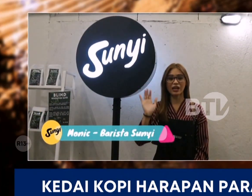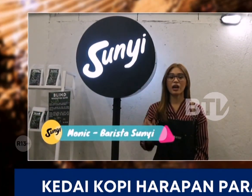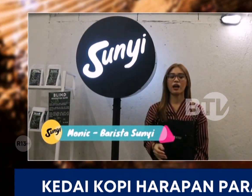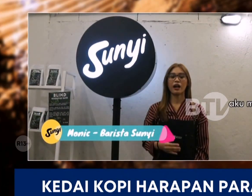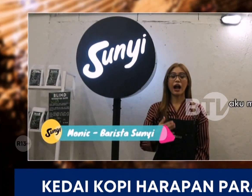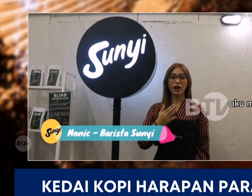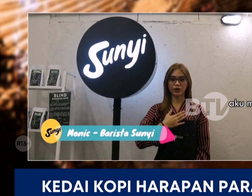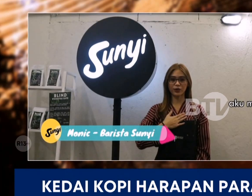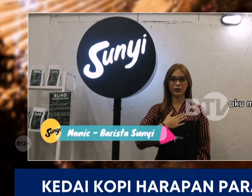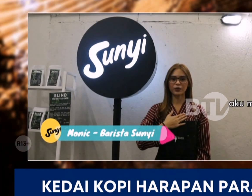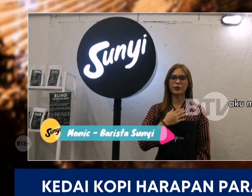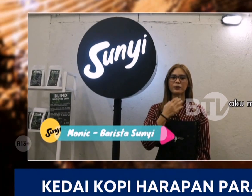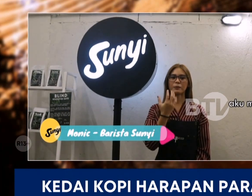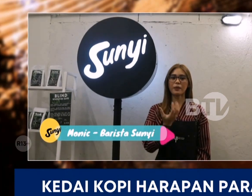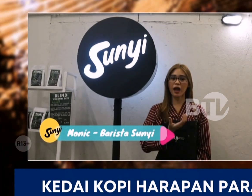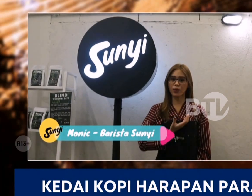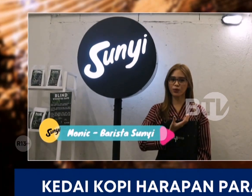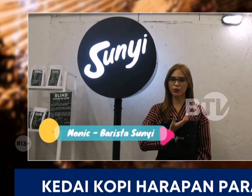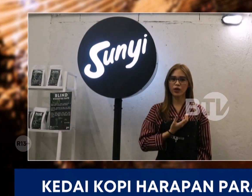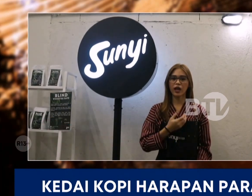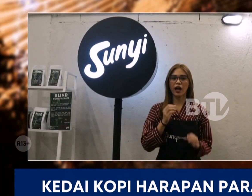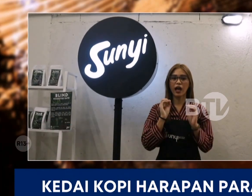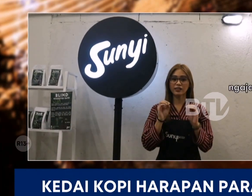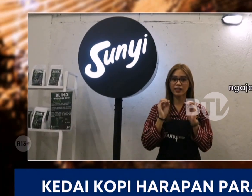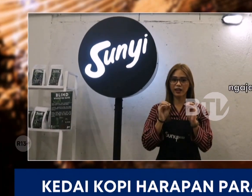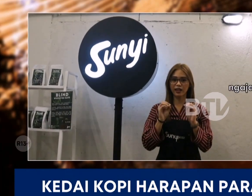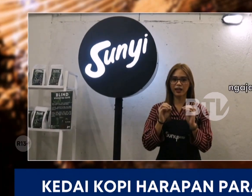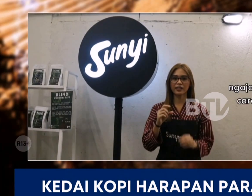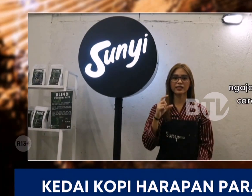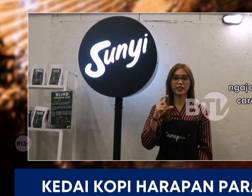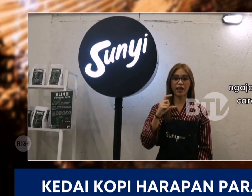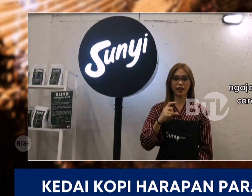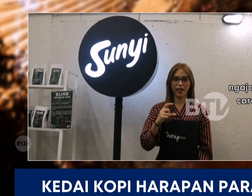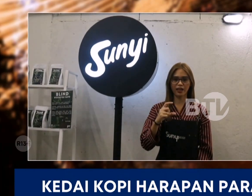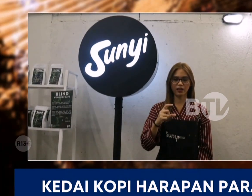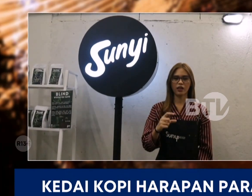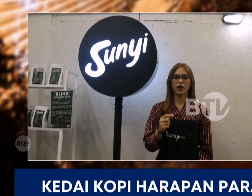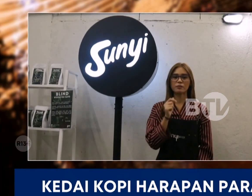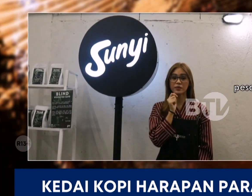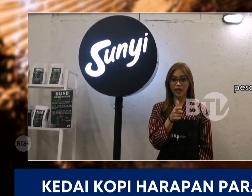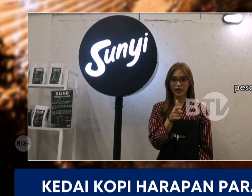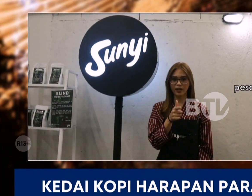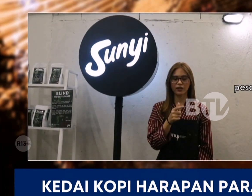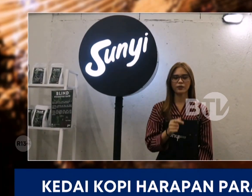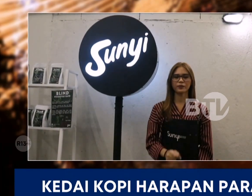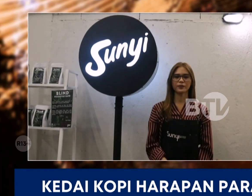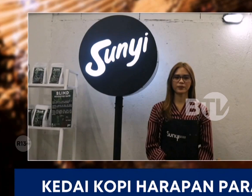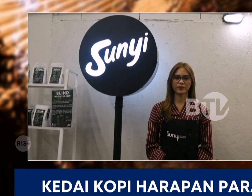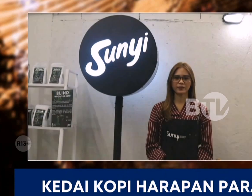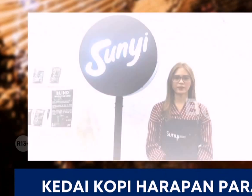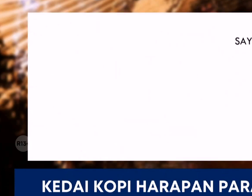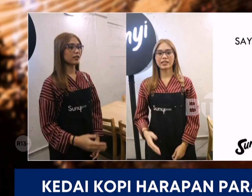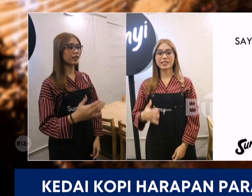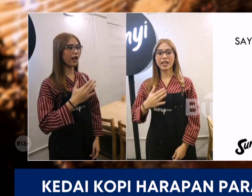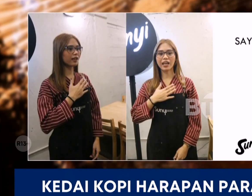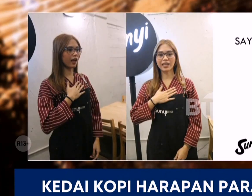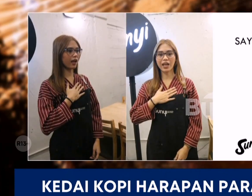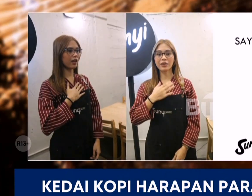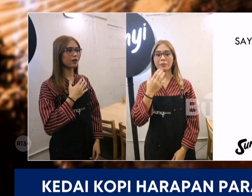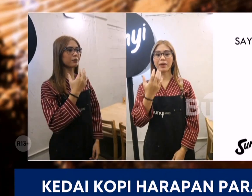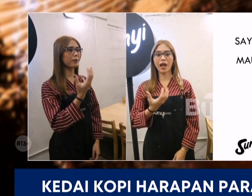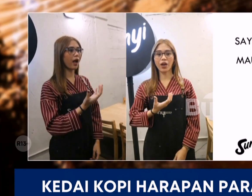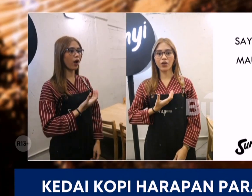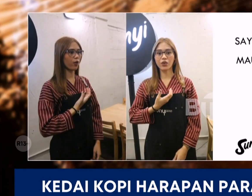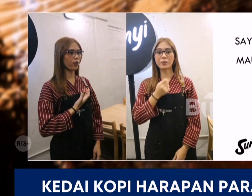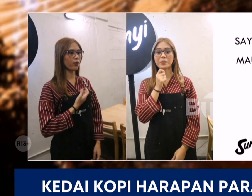terus terpisah kita. Itu gak mungkin juga ya. Misalnya. Iya, artinya bahwa ada gap pengetahuan ya. Nah, Mas Gulto, Mas Mario sendiri